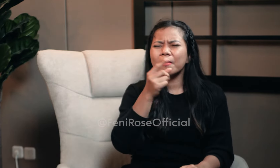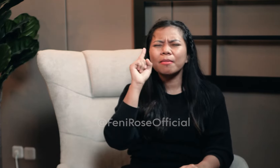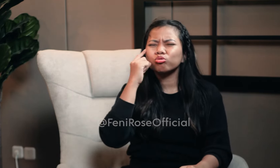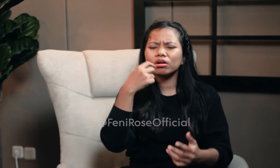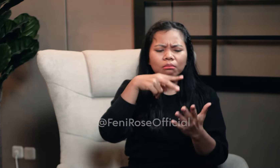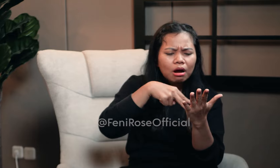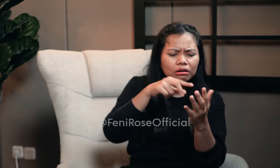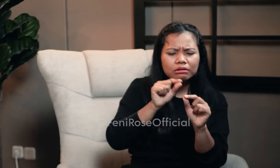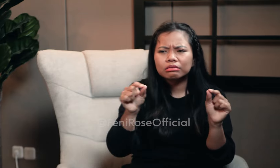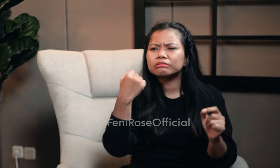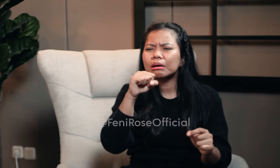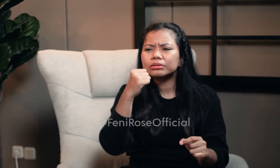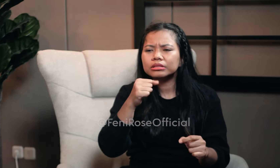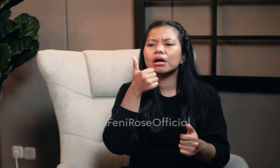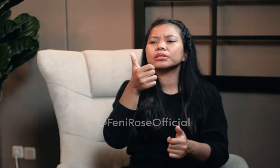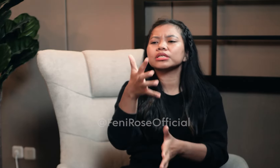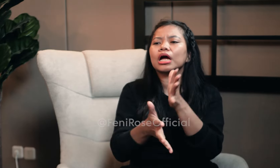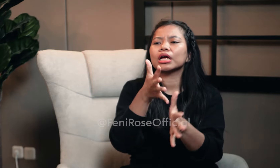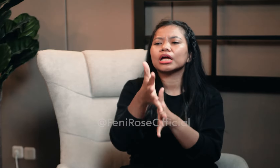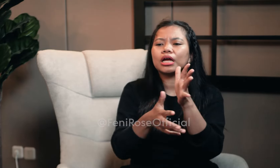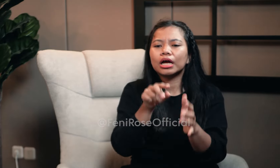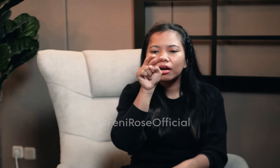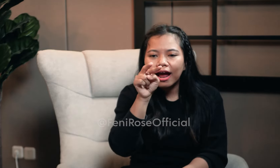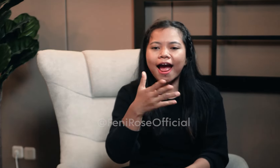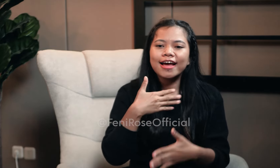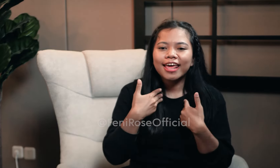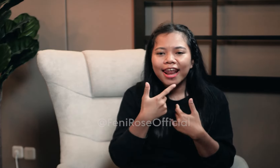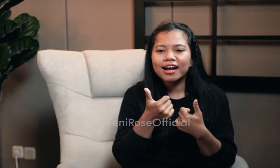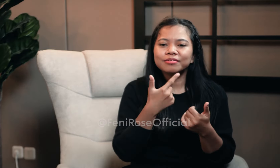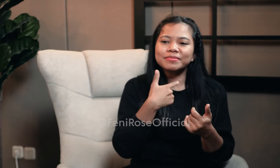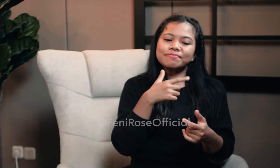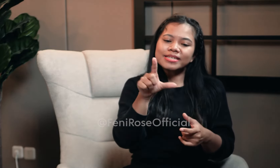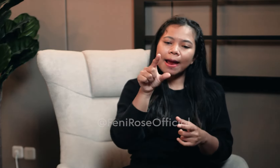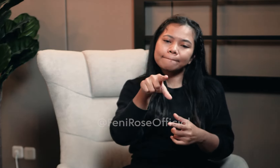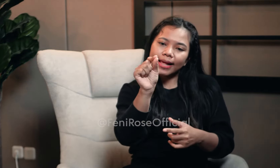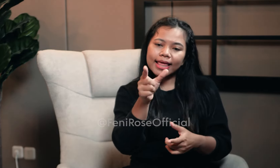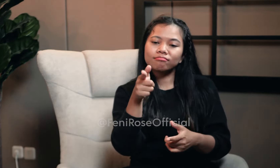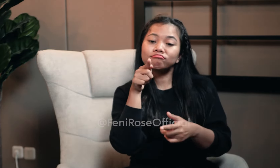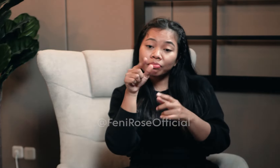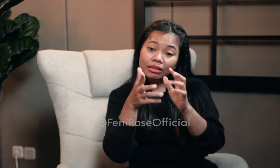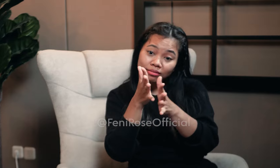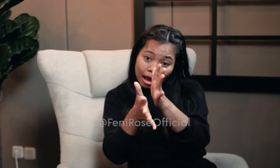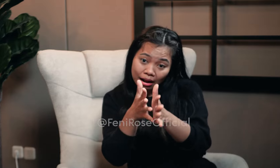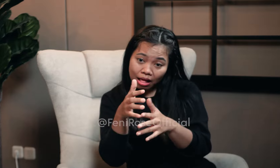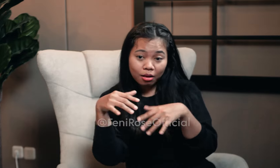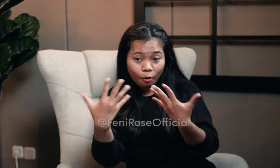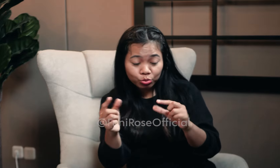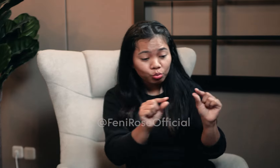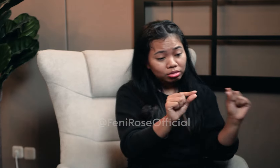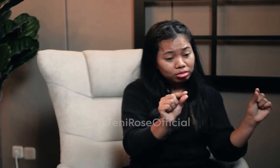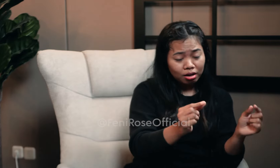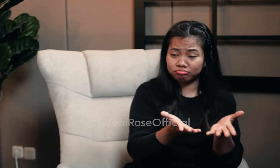subtitle ada yang bertugas menjadi moderator ada paslon 1 2 3 pun ada nah seperti itu